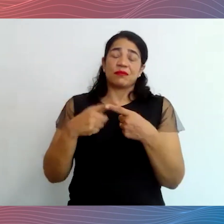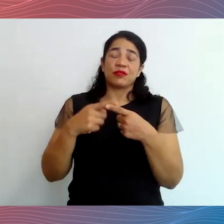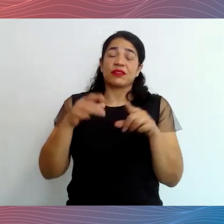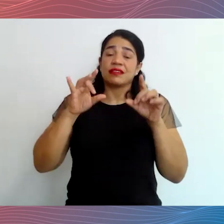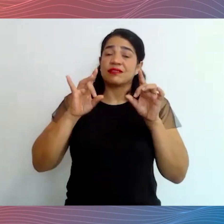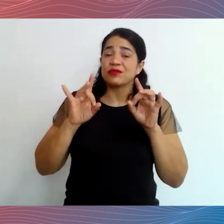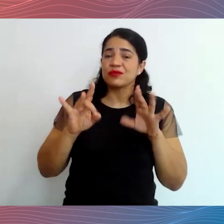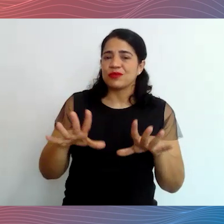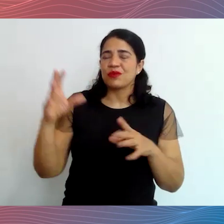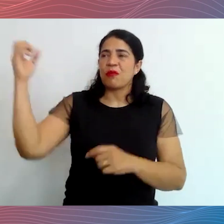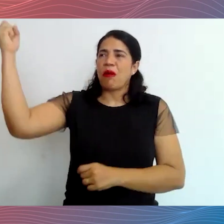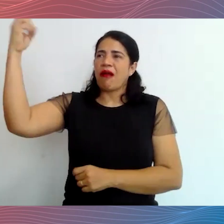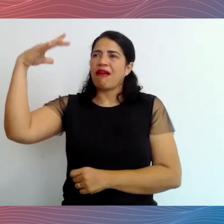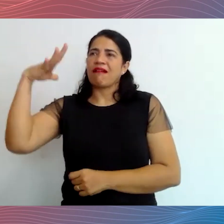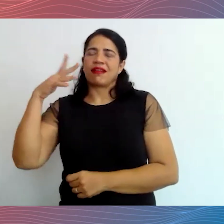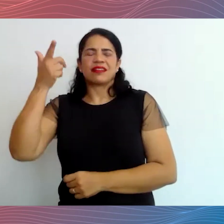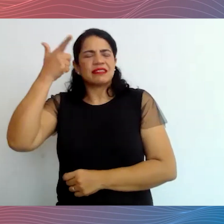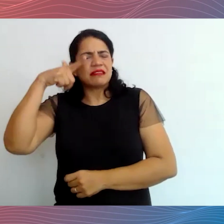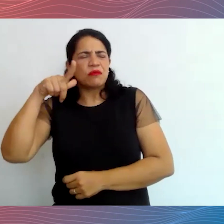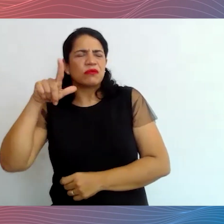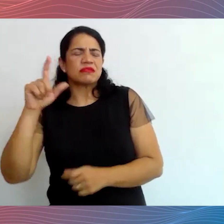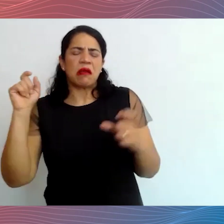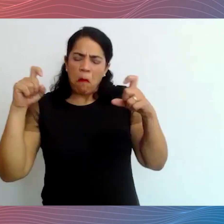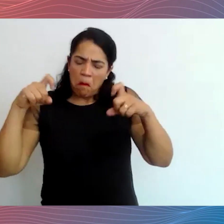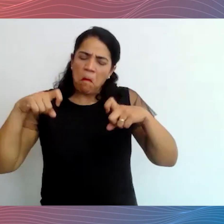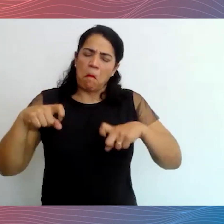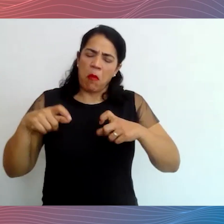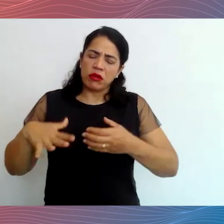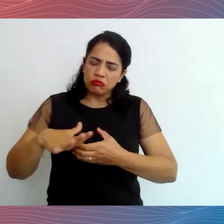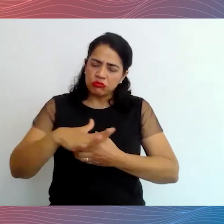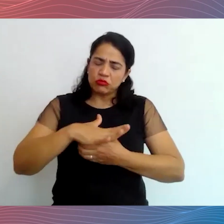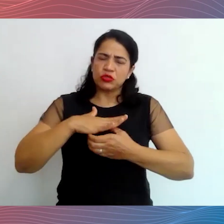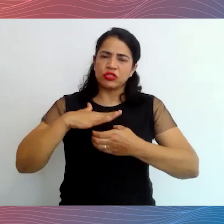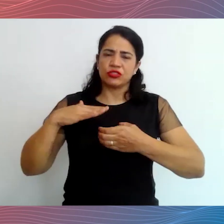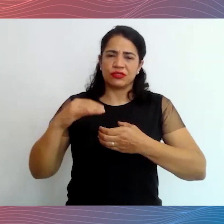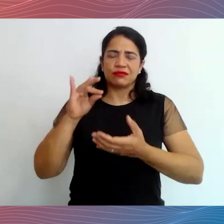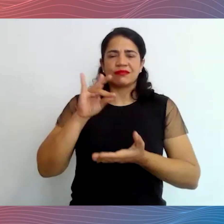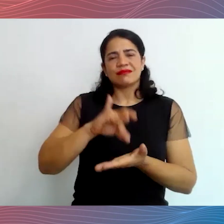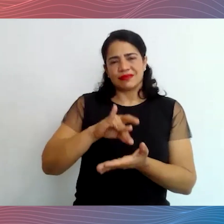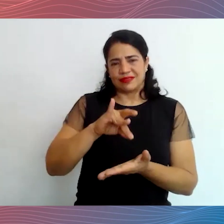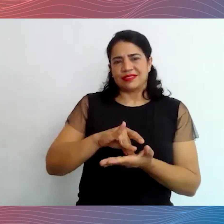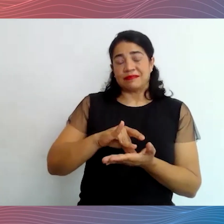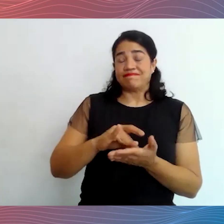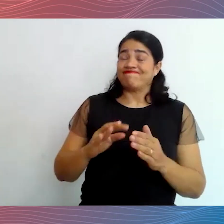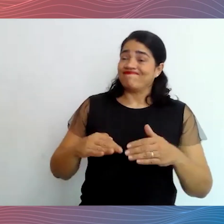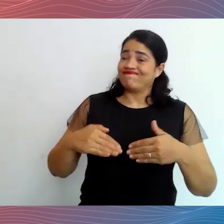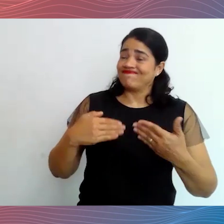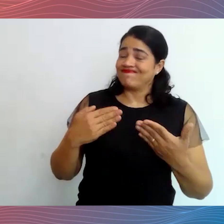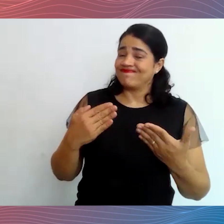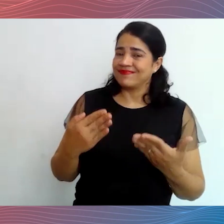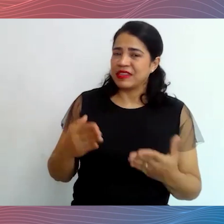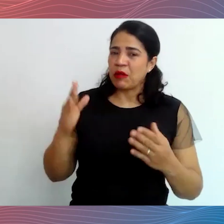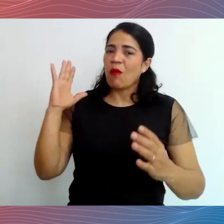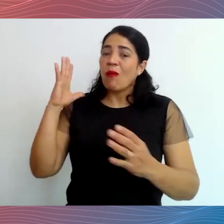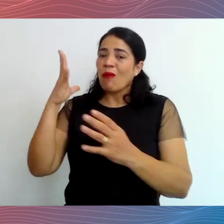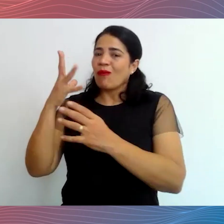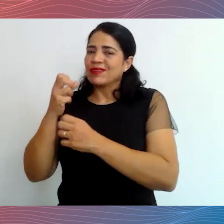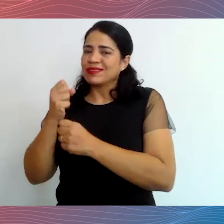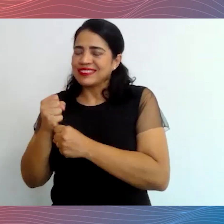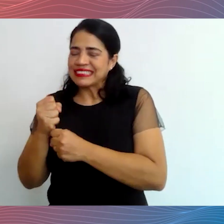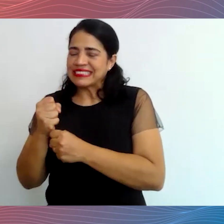preencher com a realidade. Aí a nossa vida conjugal com realidade passa a ter menos buracos